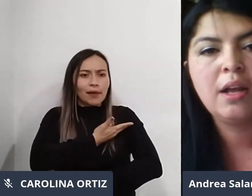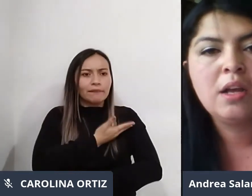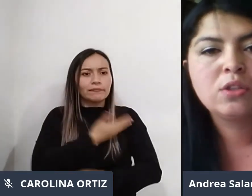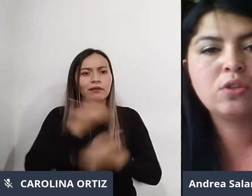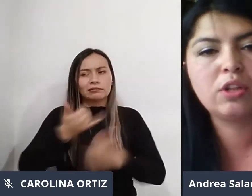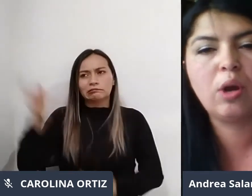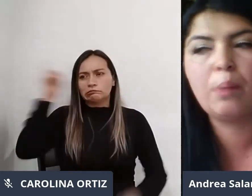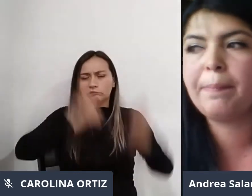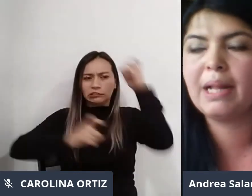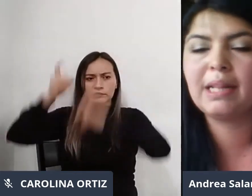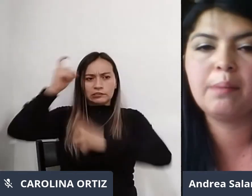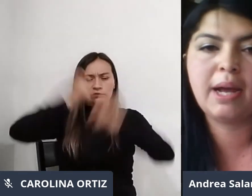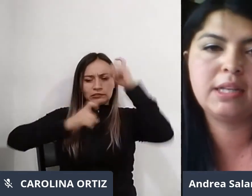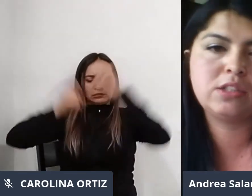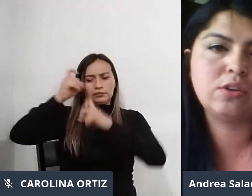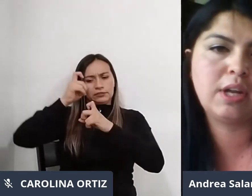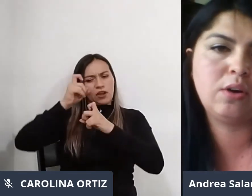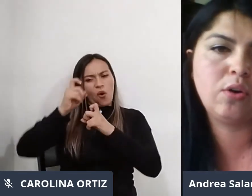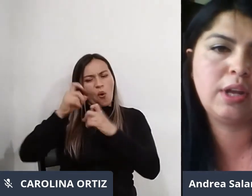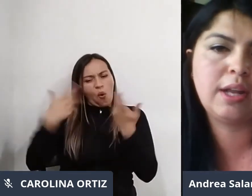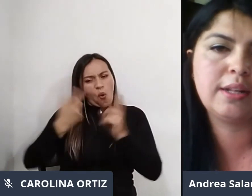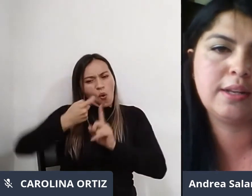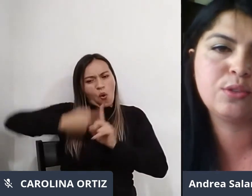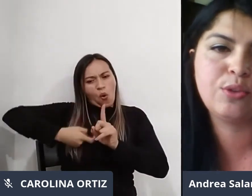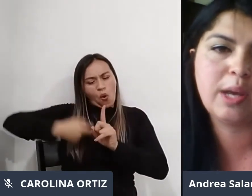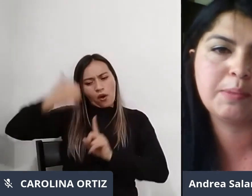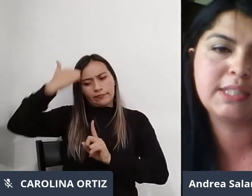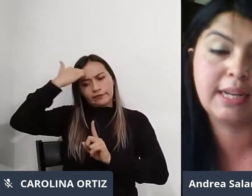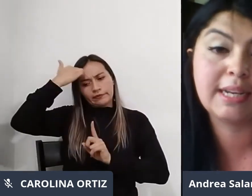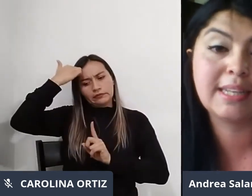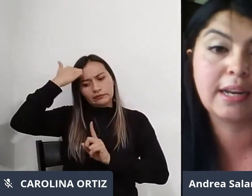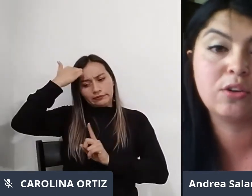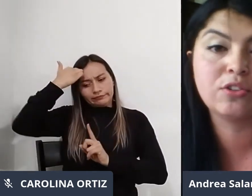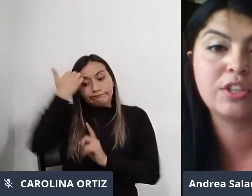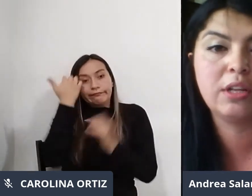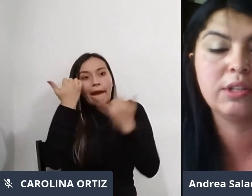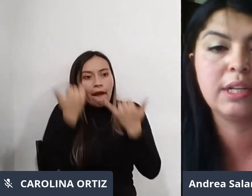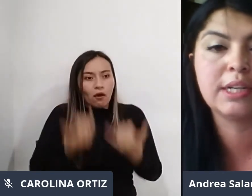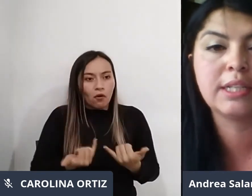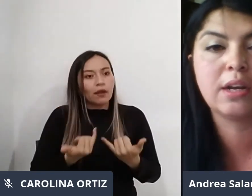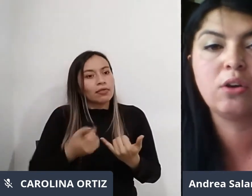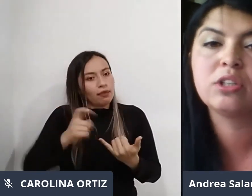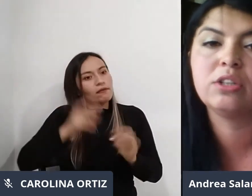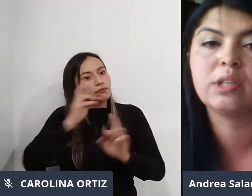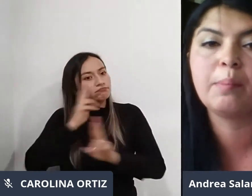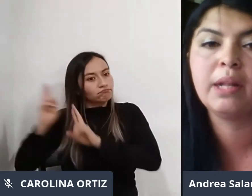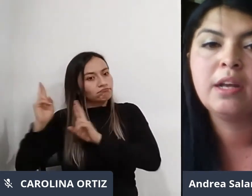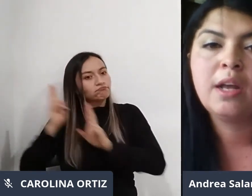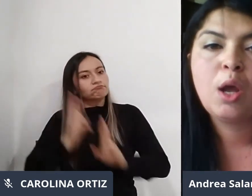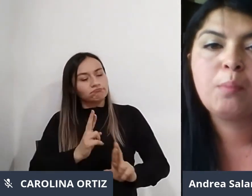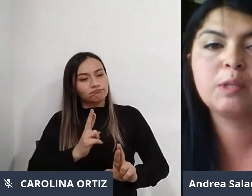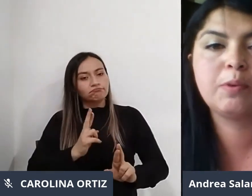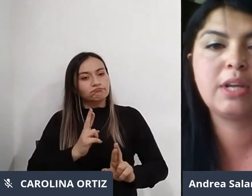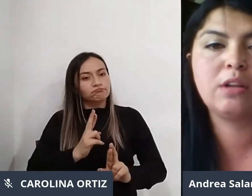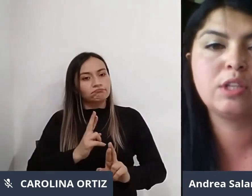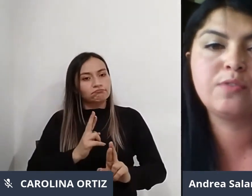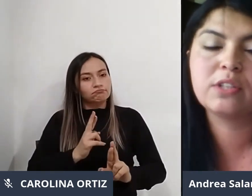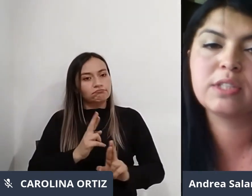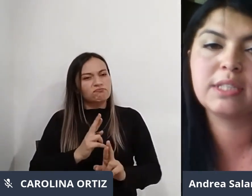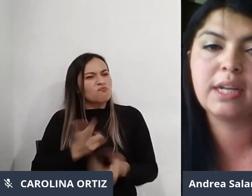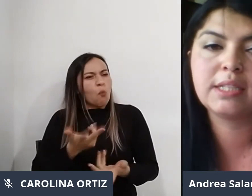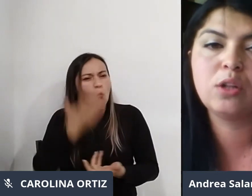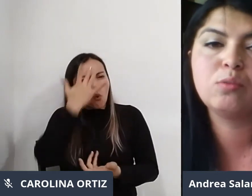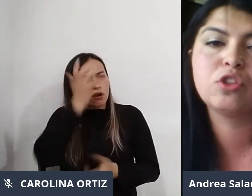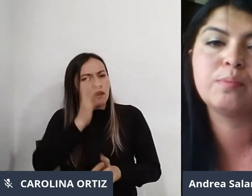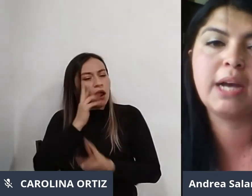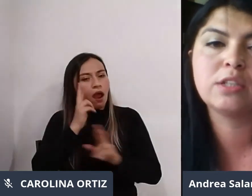reflexionar sobre todo el papel del maestro, que hoy en su día pues tiene que ser reconocido, y tiene que ser reconocido también pues porque los esfuerzos